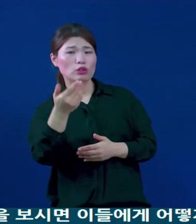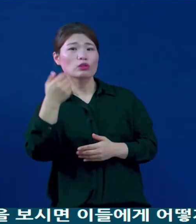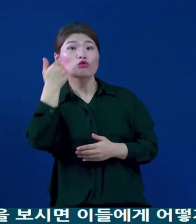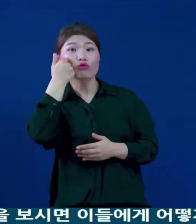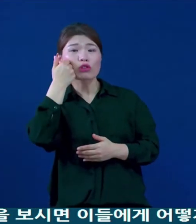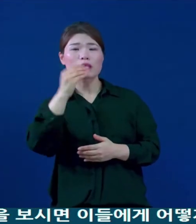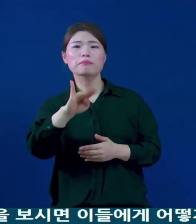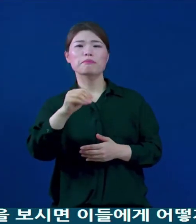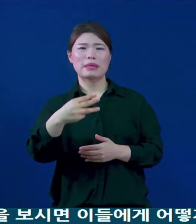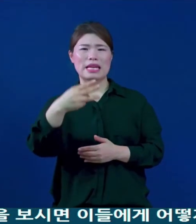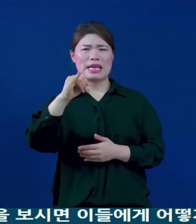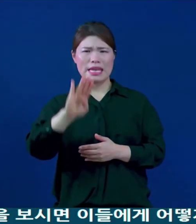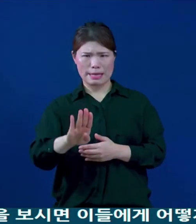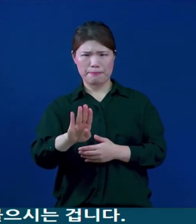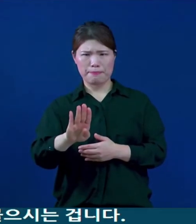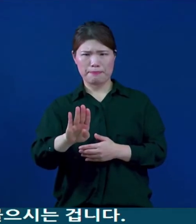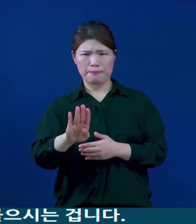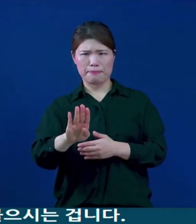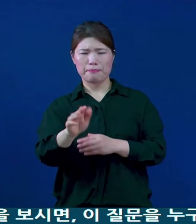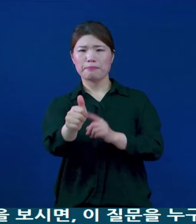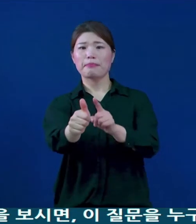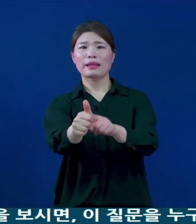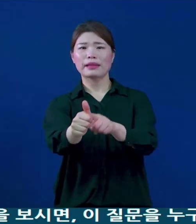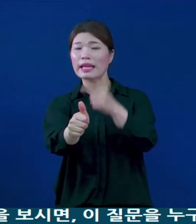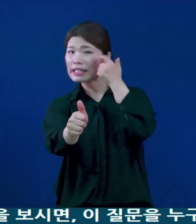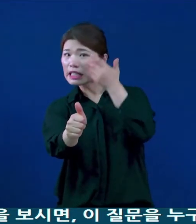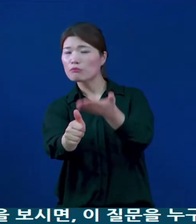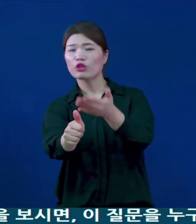있습니다. 빌립에게 하고 있고요.